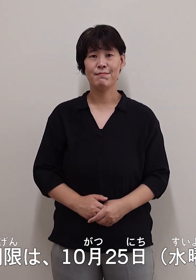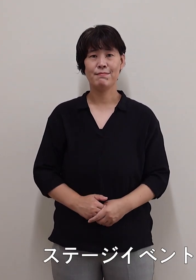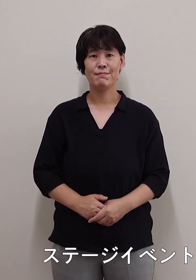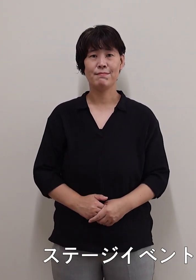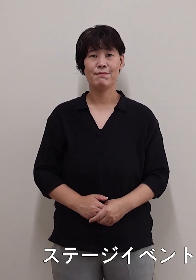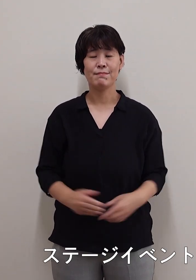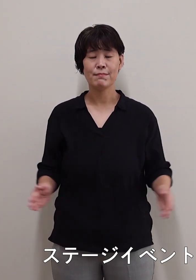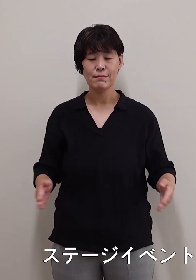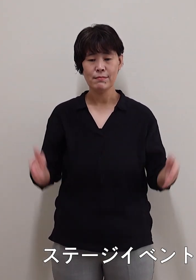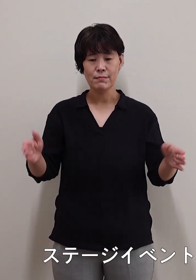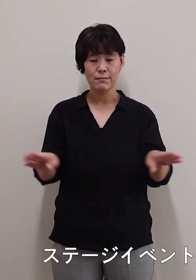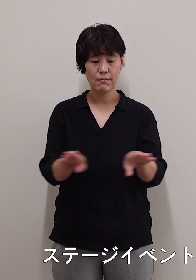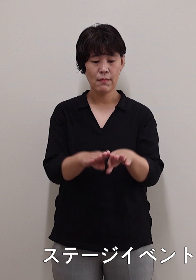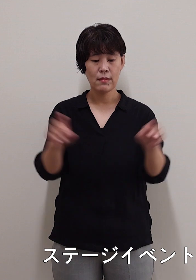ステージイベント、